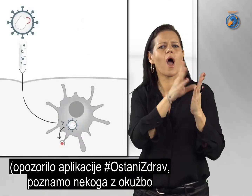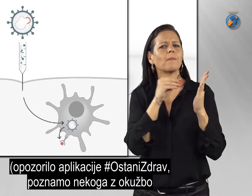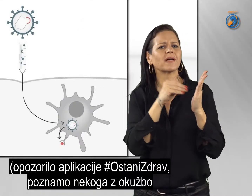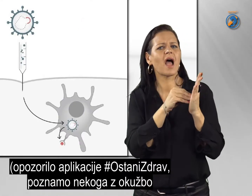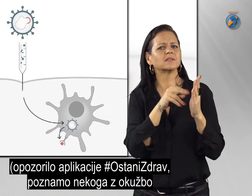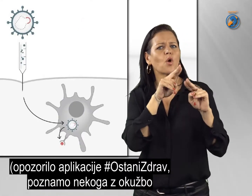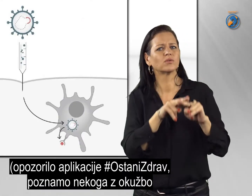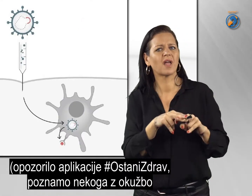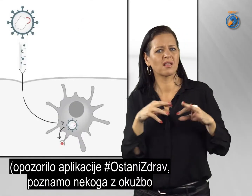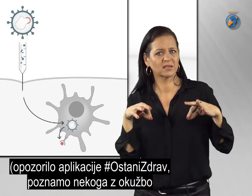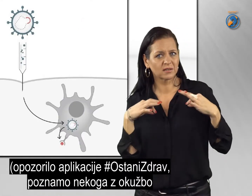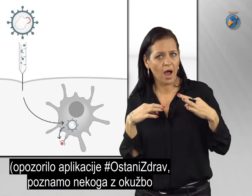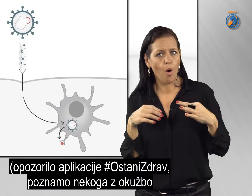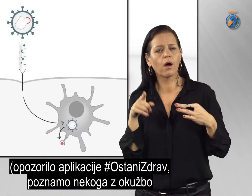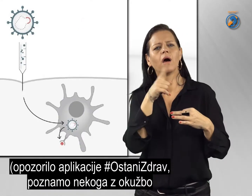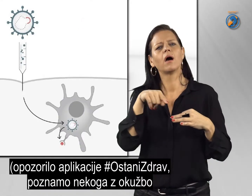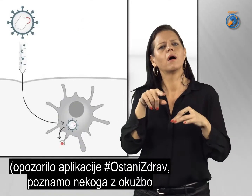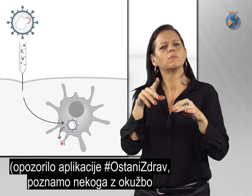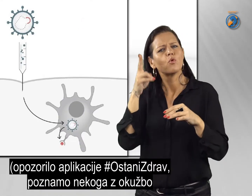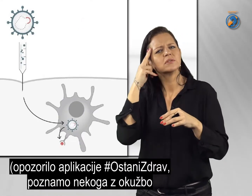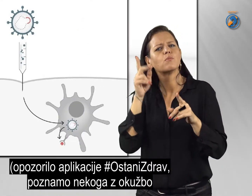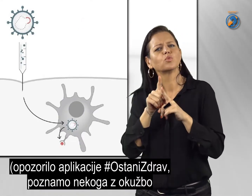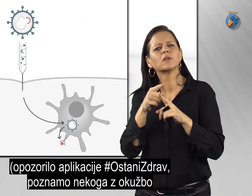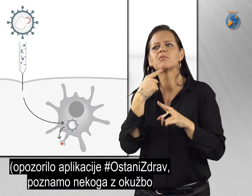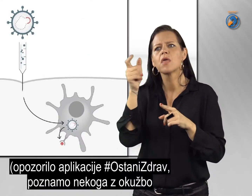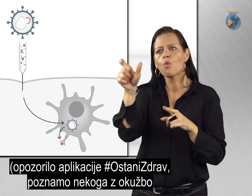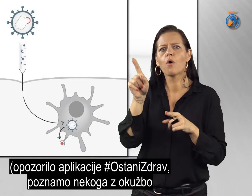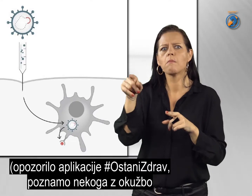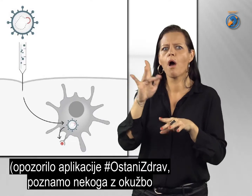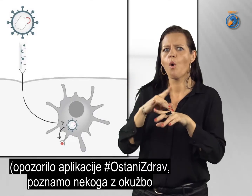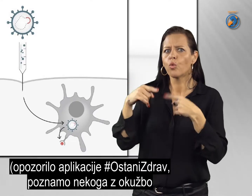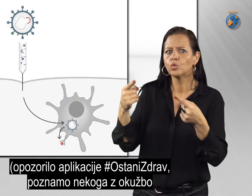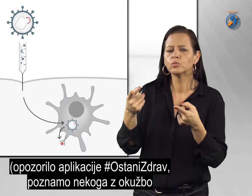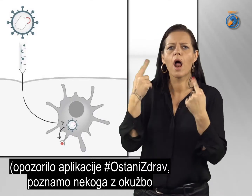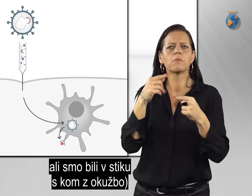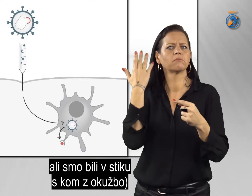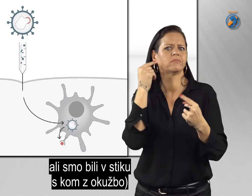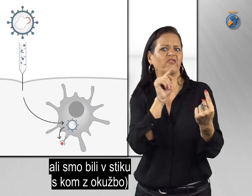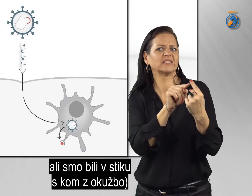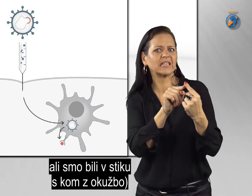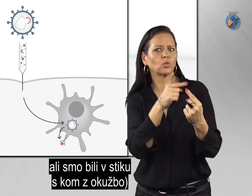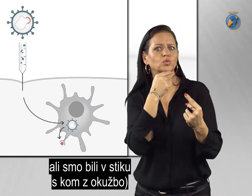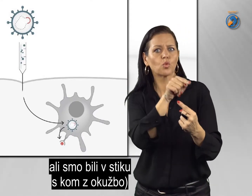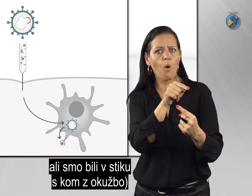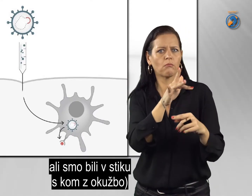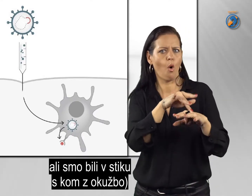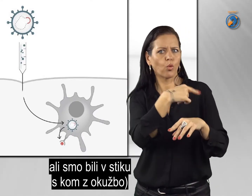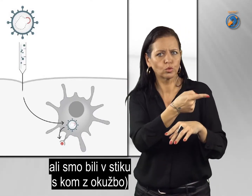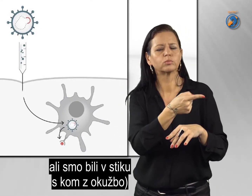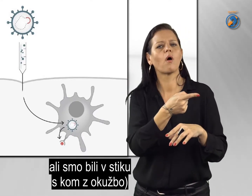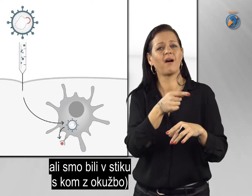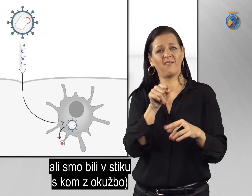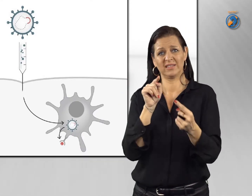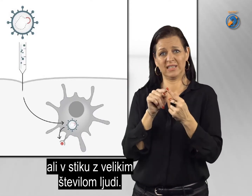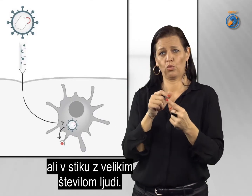Opozorilo aplikacije Ostani zdrav, poznamo nekoga z okužbo ali smo bili v stiku z nekom z okužbo ali